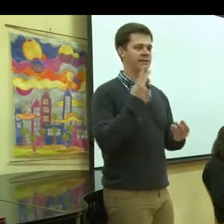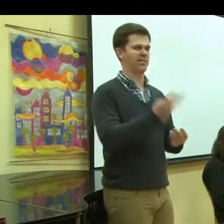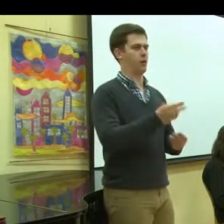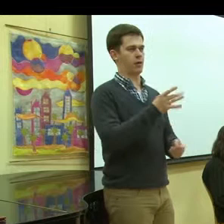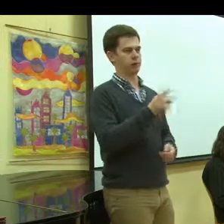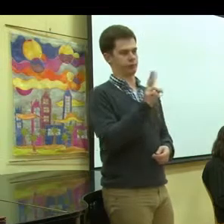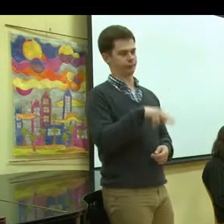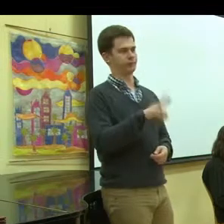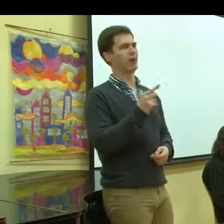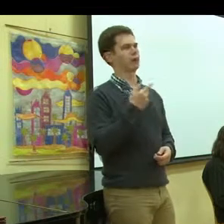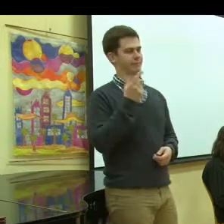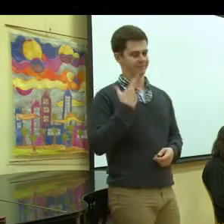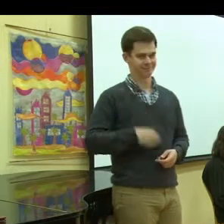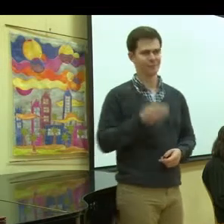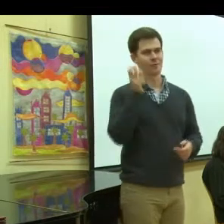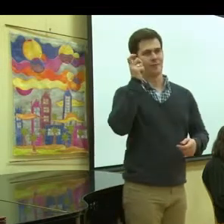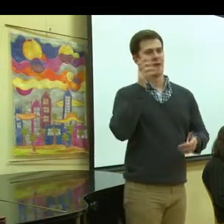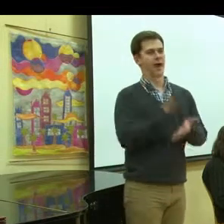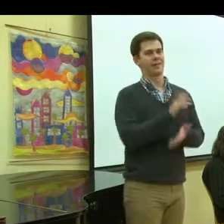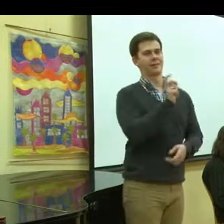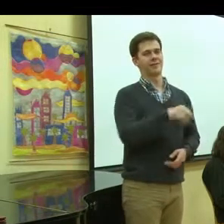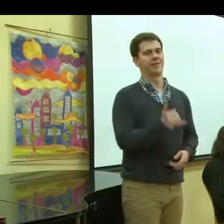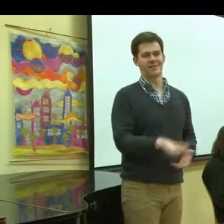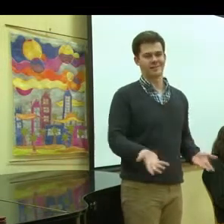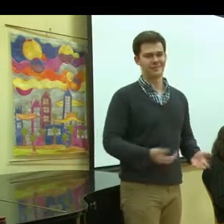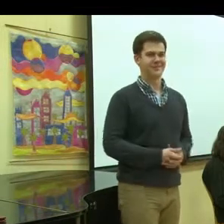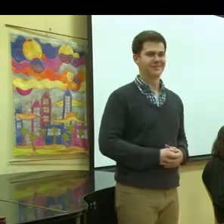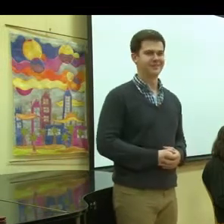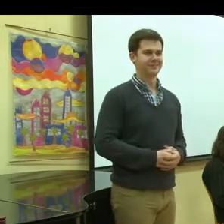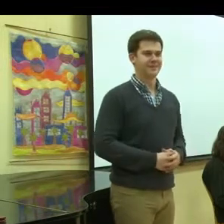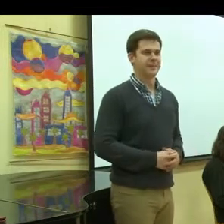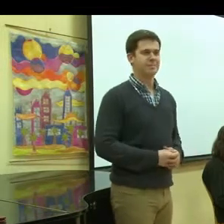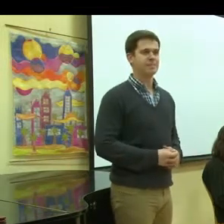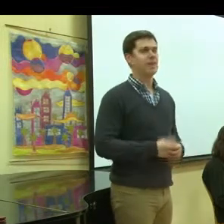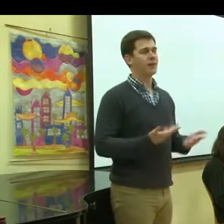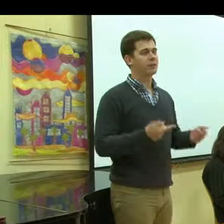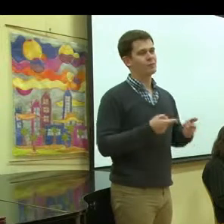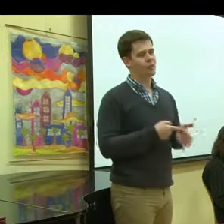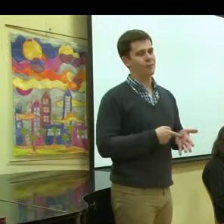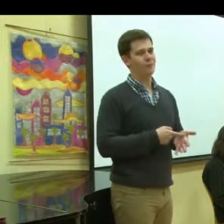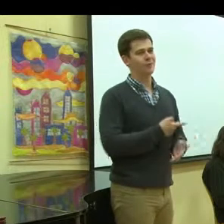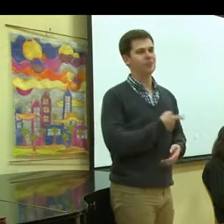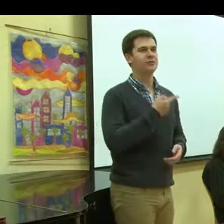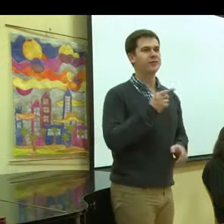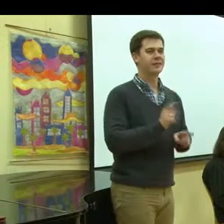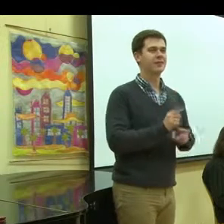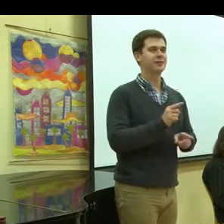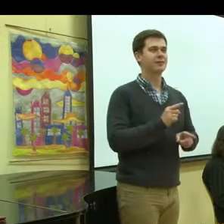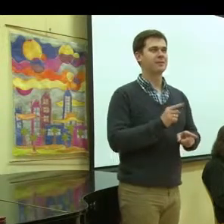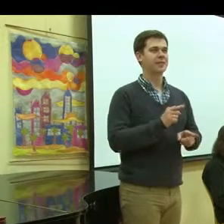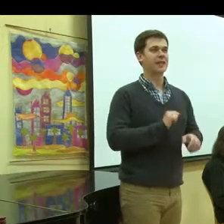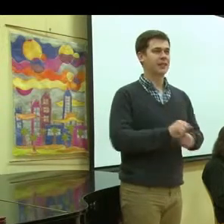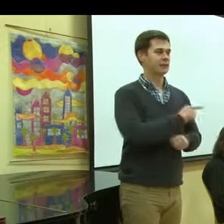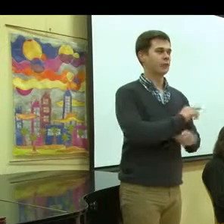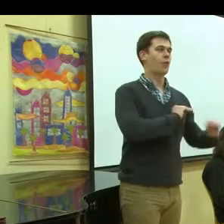en ese avance tuyo propio de vida, también vas avanzando en el baile, por eso es muy particular. W ramach jakby tego